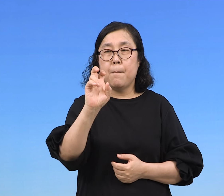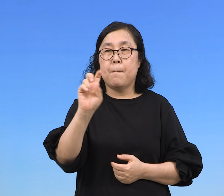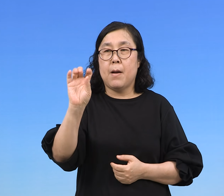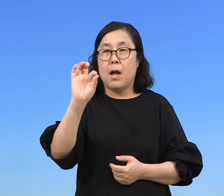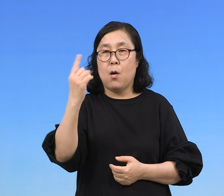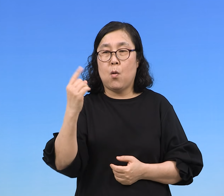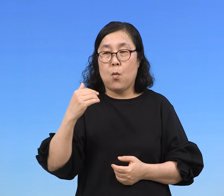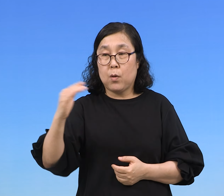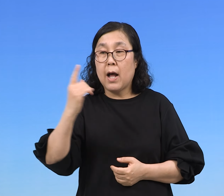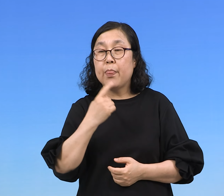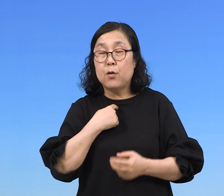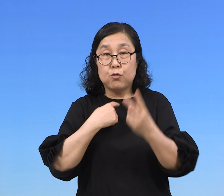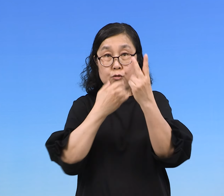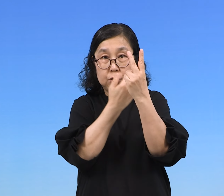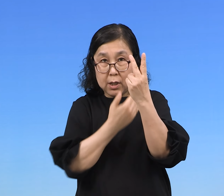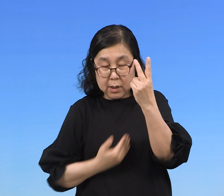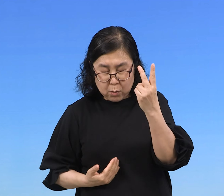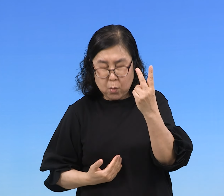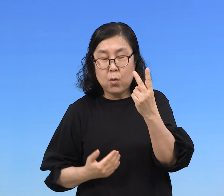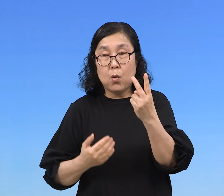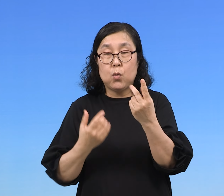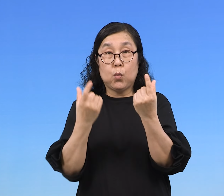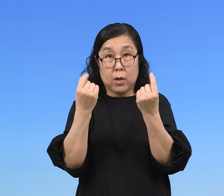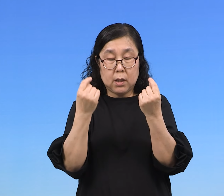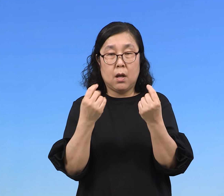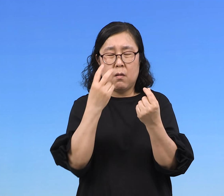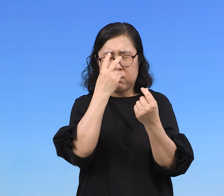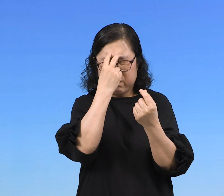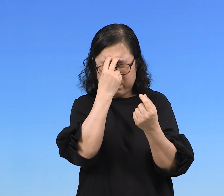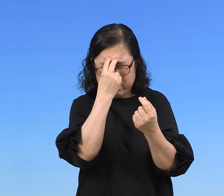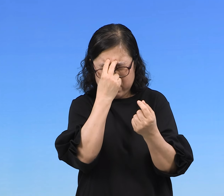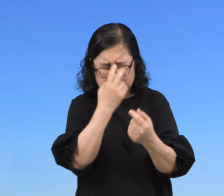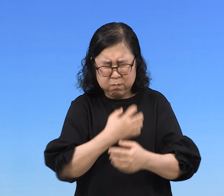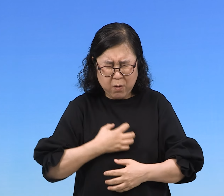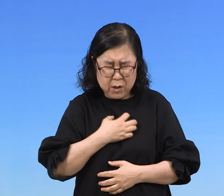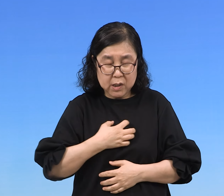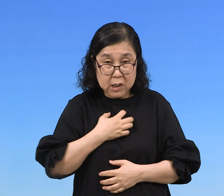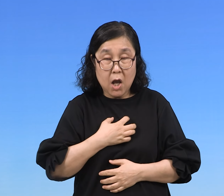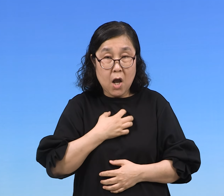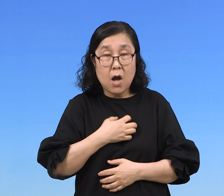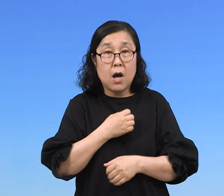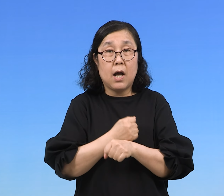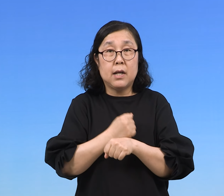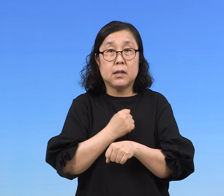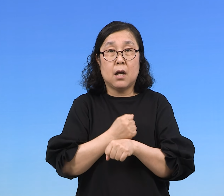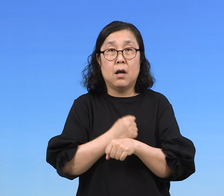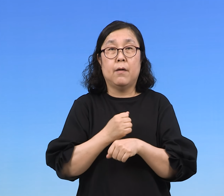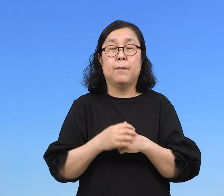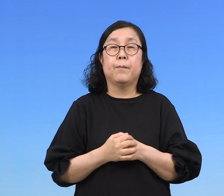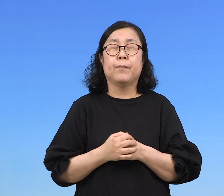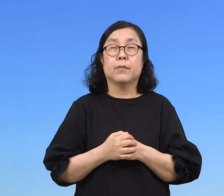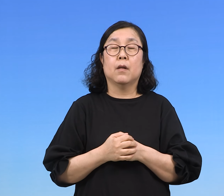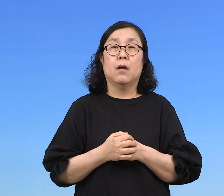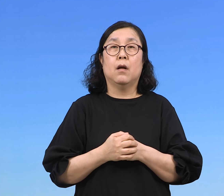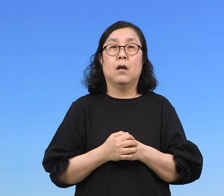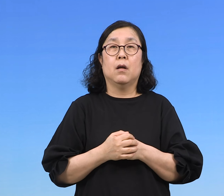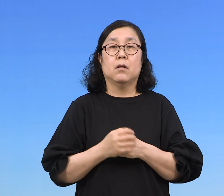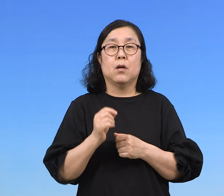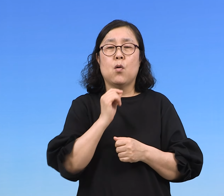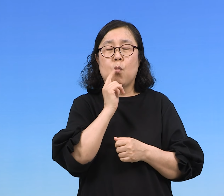엠마오를 향해 가던 그 두 제자도 마찬가지 아닙니까? 그렇게 근심과 걱정, 그래서 아까 그 앞부분에 그 찬양을 되낼 때마다